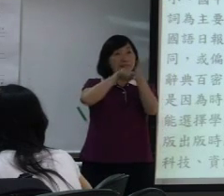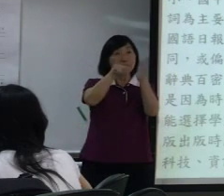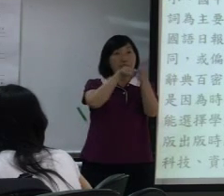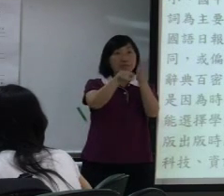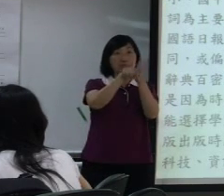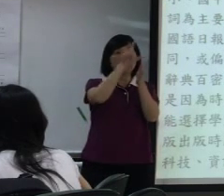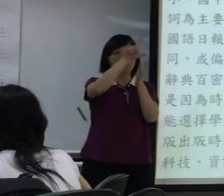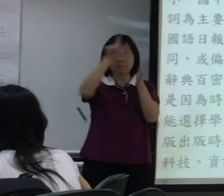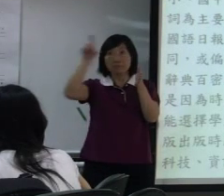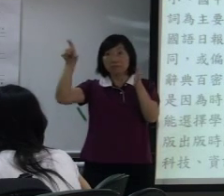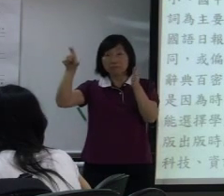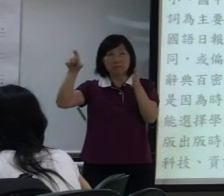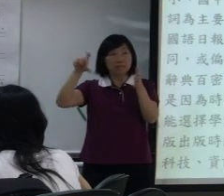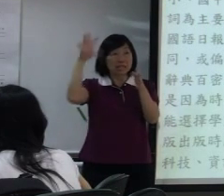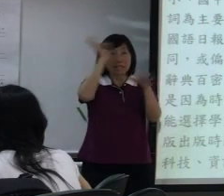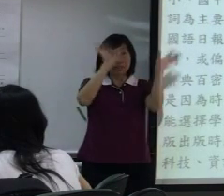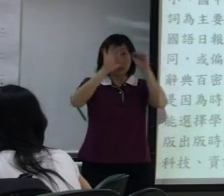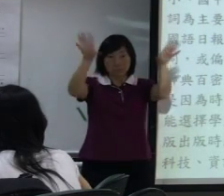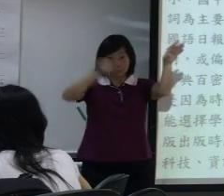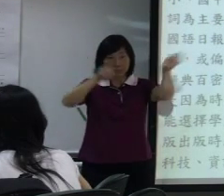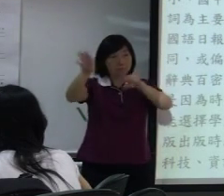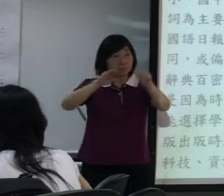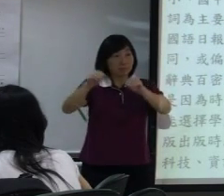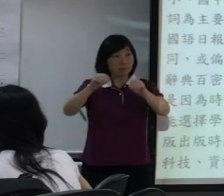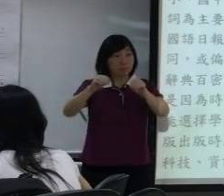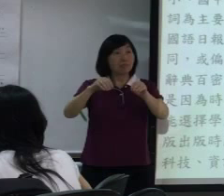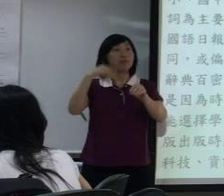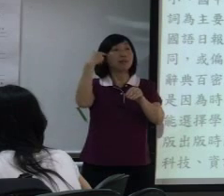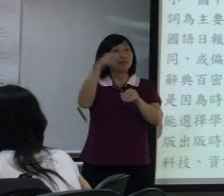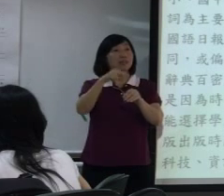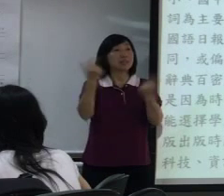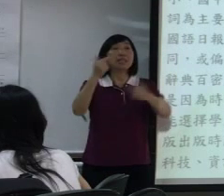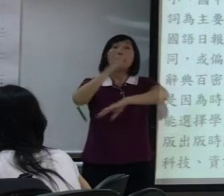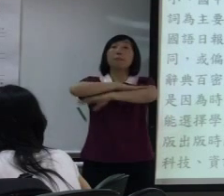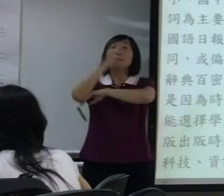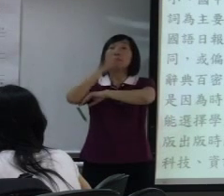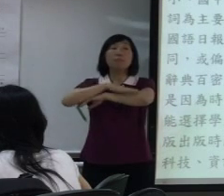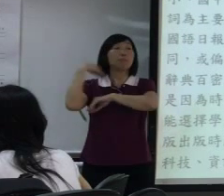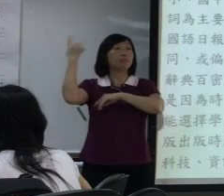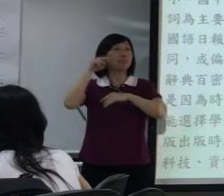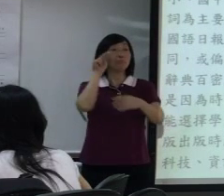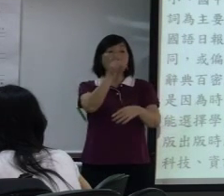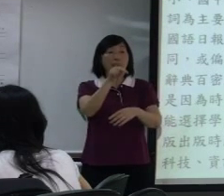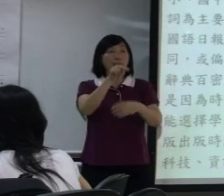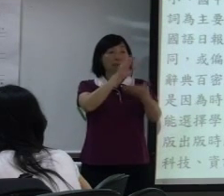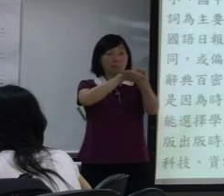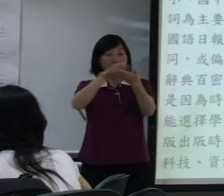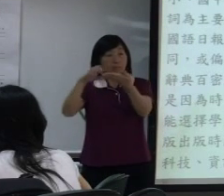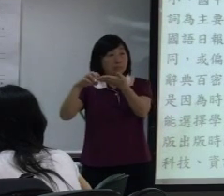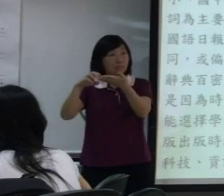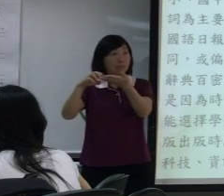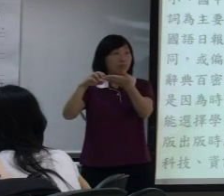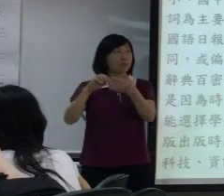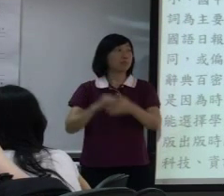用语找出来，同时也把报纸上常见的字词，